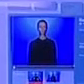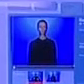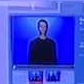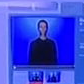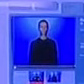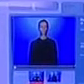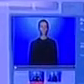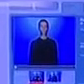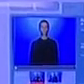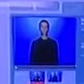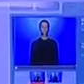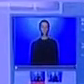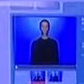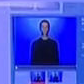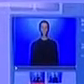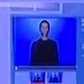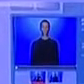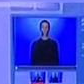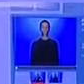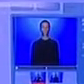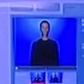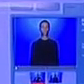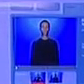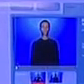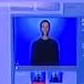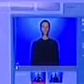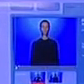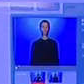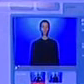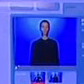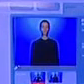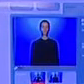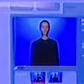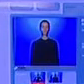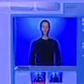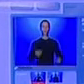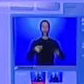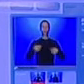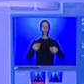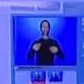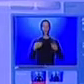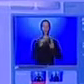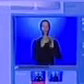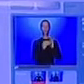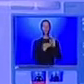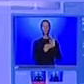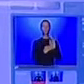oder also wenn man, das wird einfach, das ist eine Momentaufnahme, das verändert sich ständig, das ist in der Gebärdensprachforschung, wird